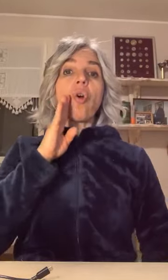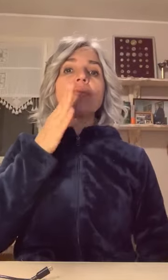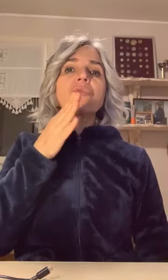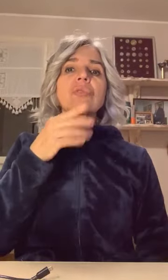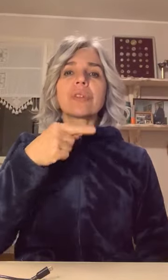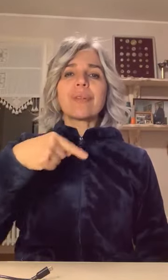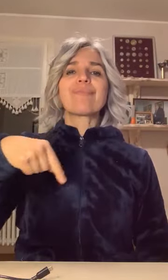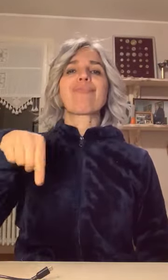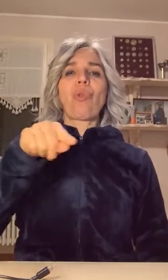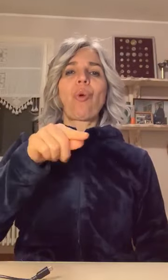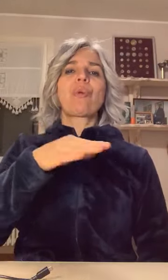Dio.